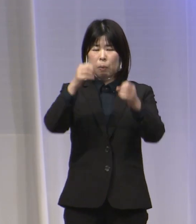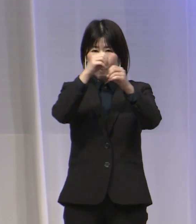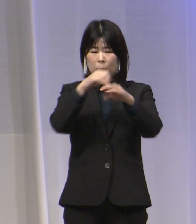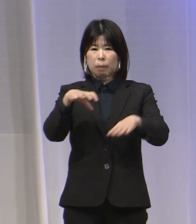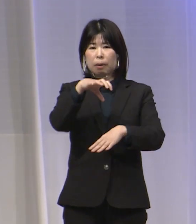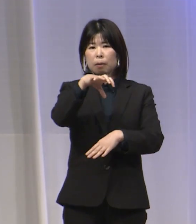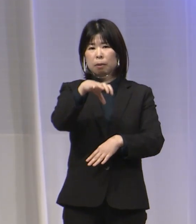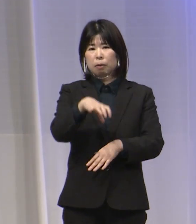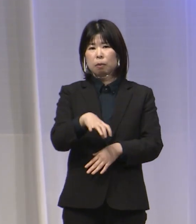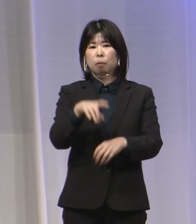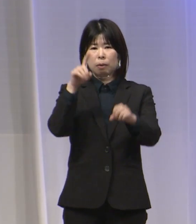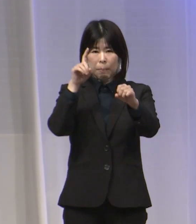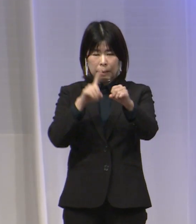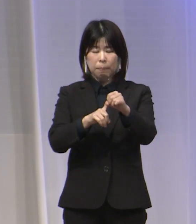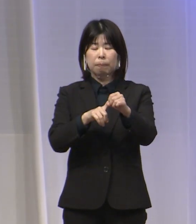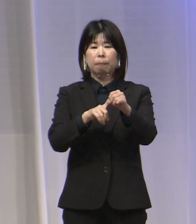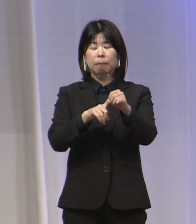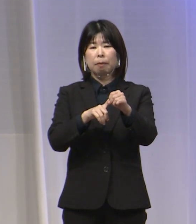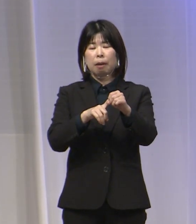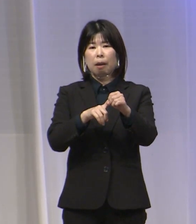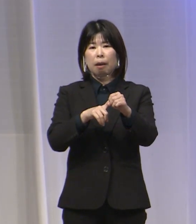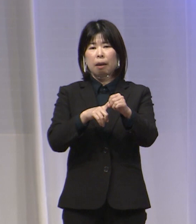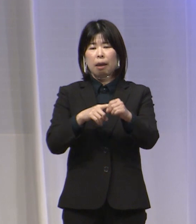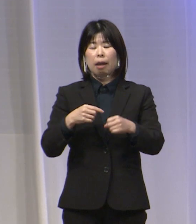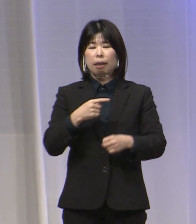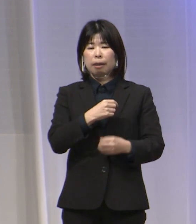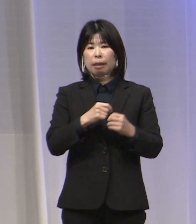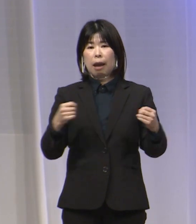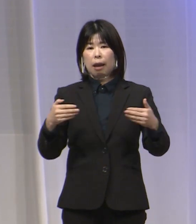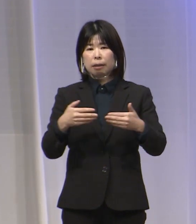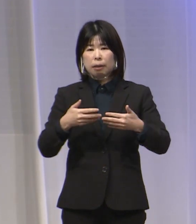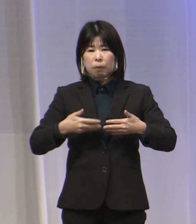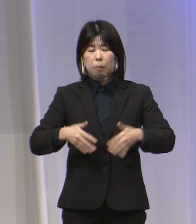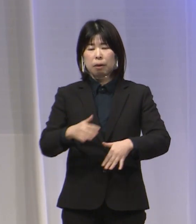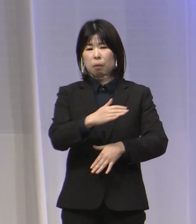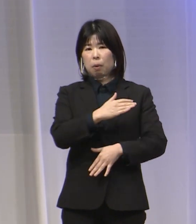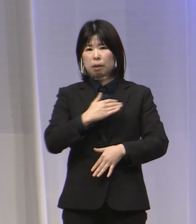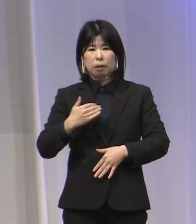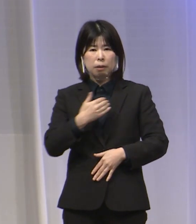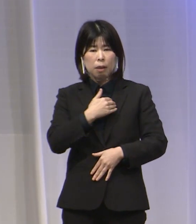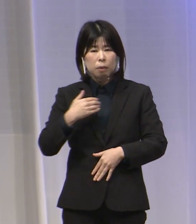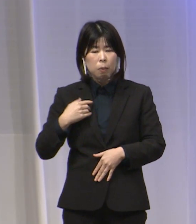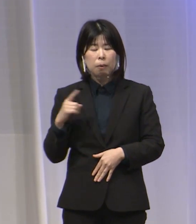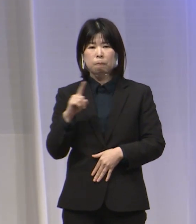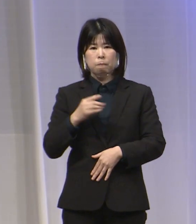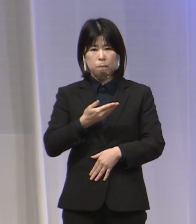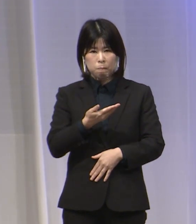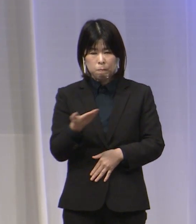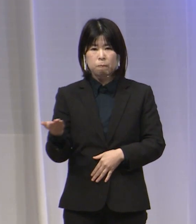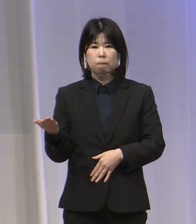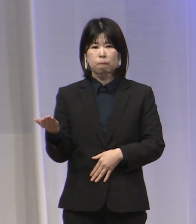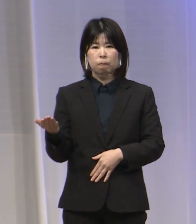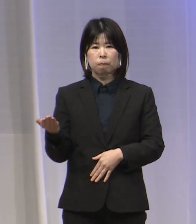に長崎で生まれ育った私たちにできることは何でしょうか